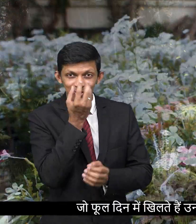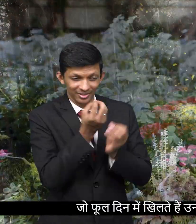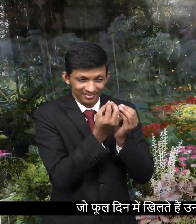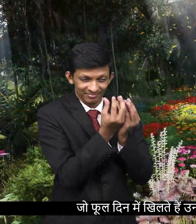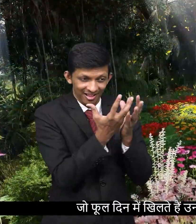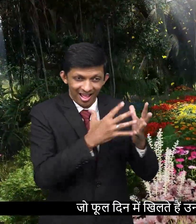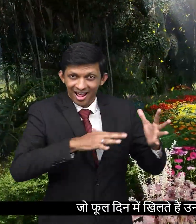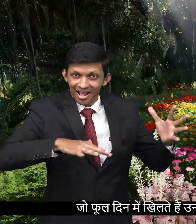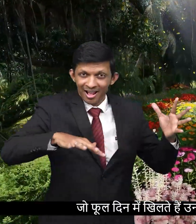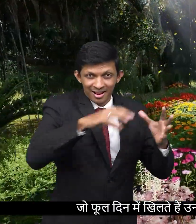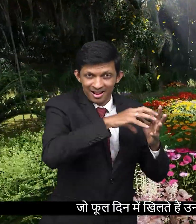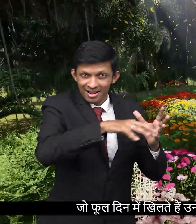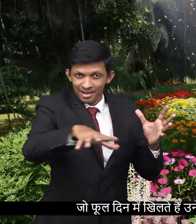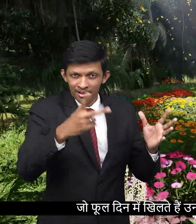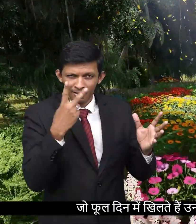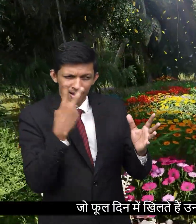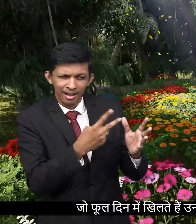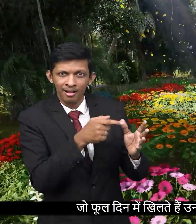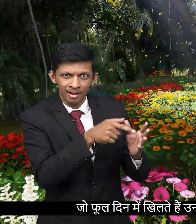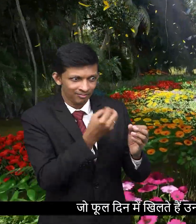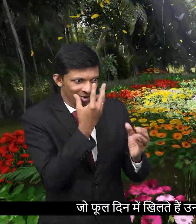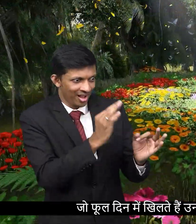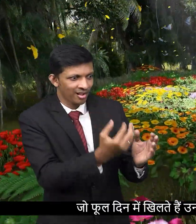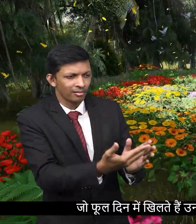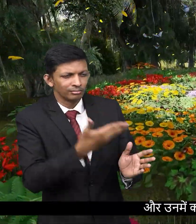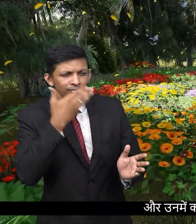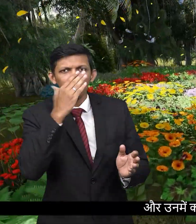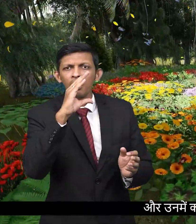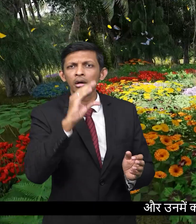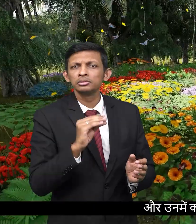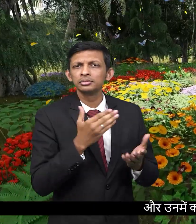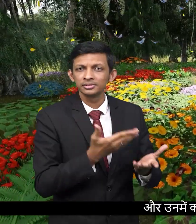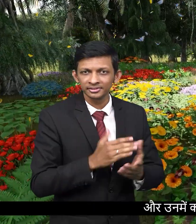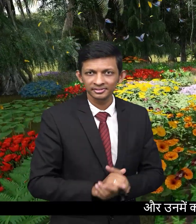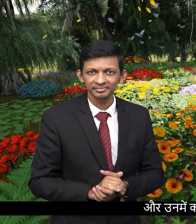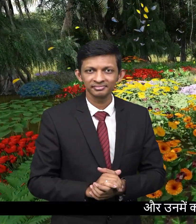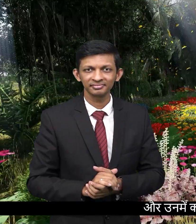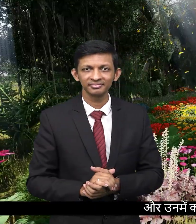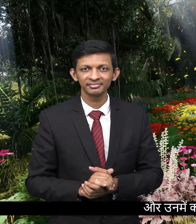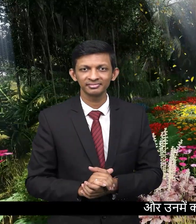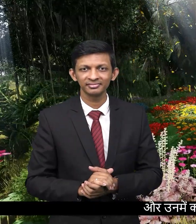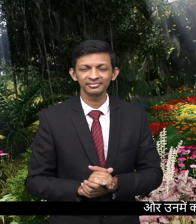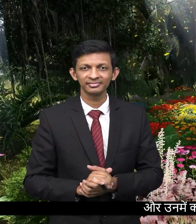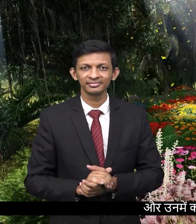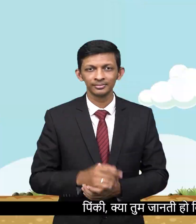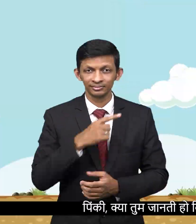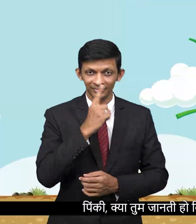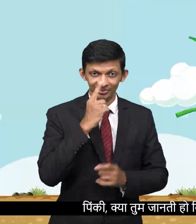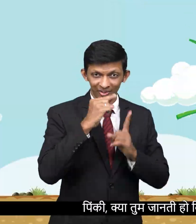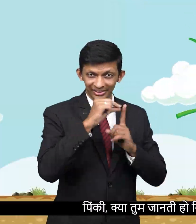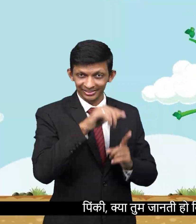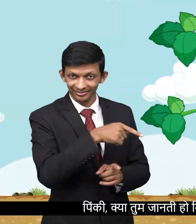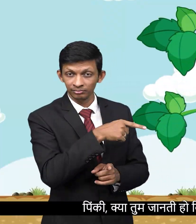फूल दिन में खिलते हैं, उनमें से कई आकर्षक रंगों के होते हैं और उनमें कम खुशबू होती है।